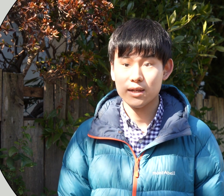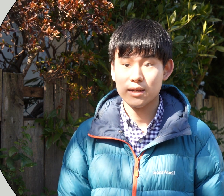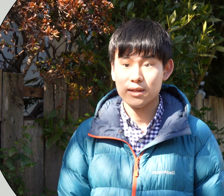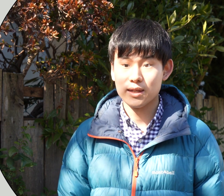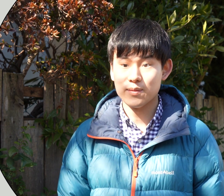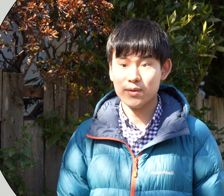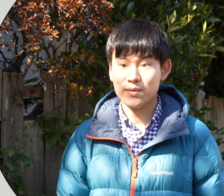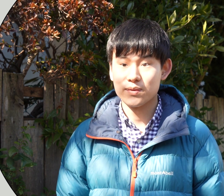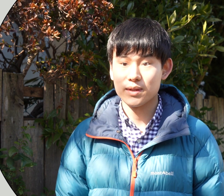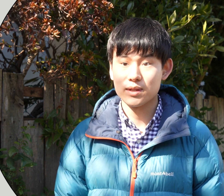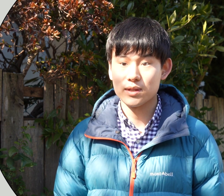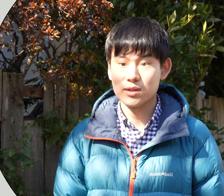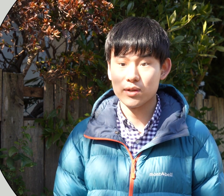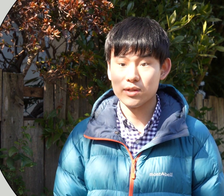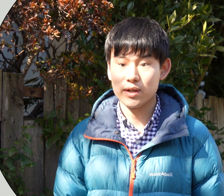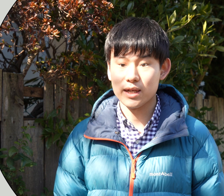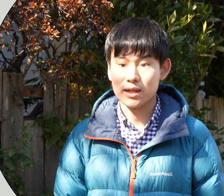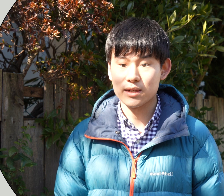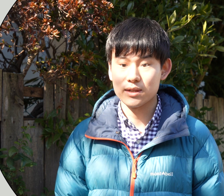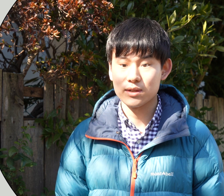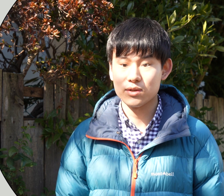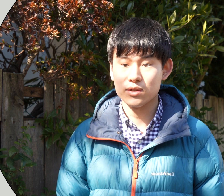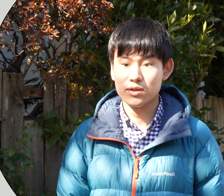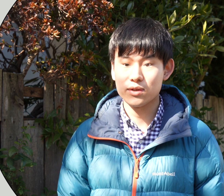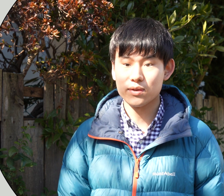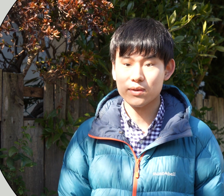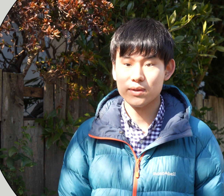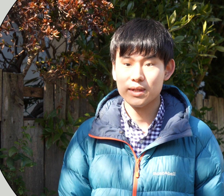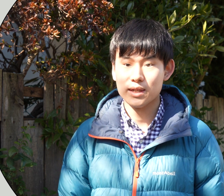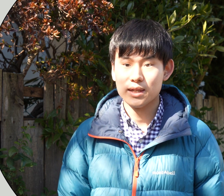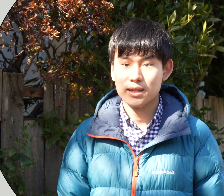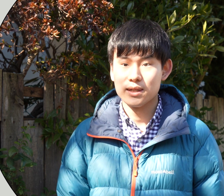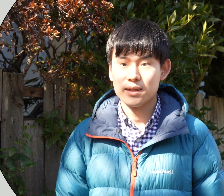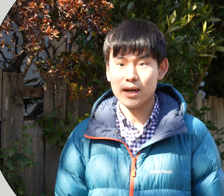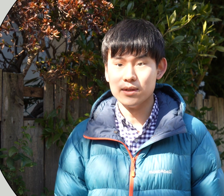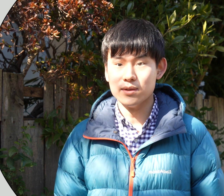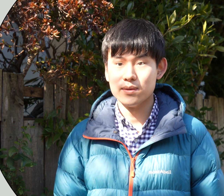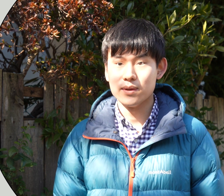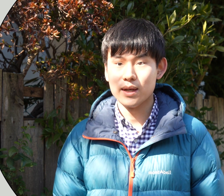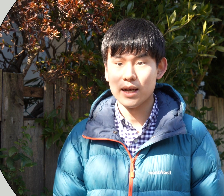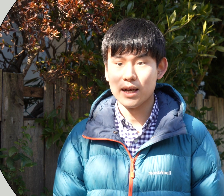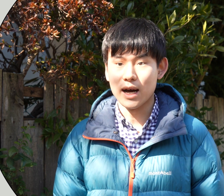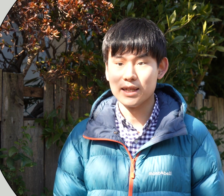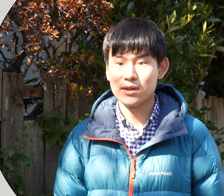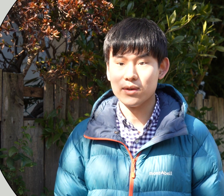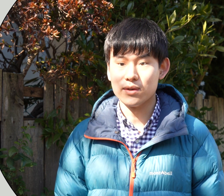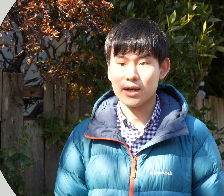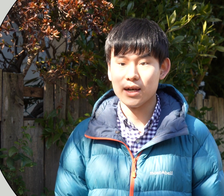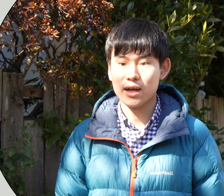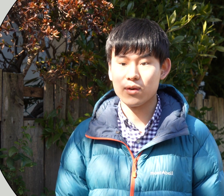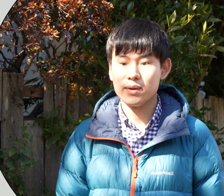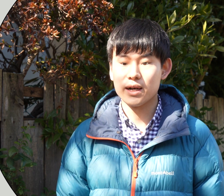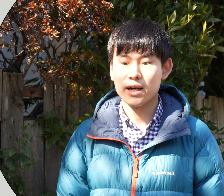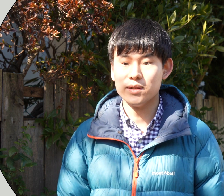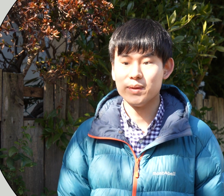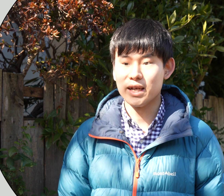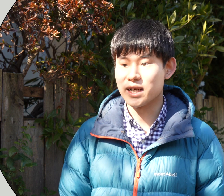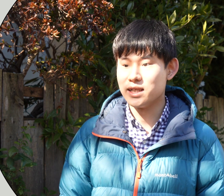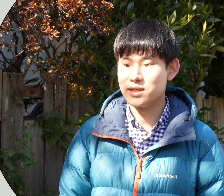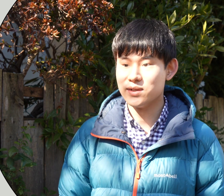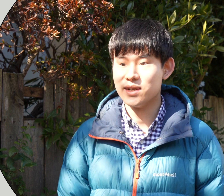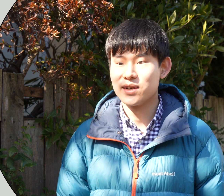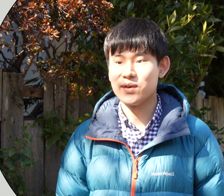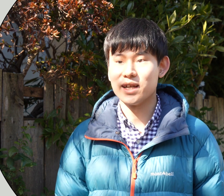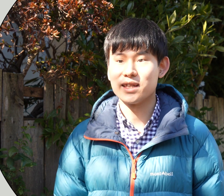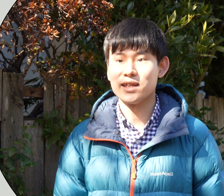てでもちょいちょいちょいちょいこうあの穴というかへこみがある